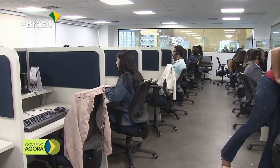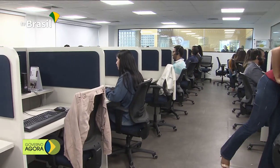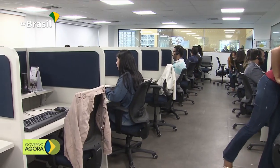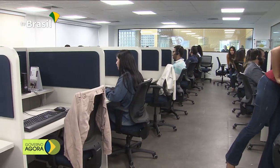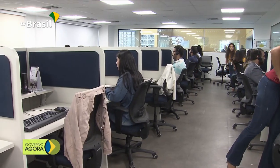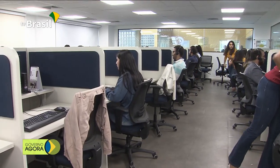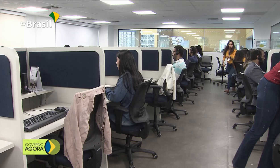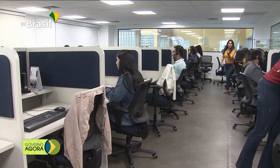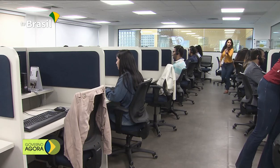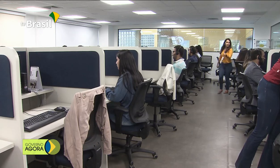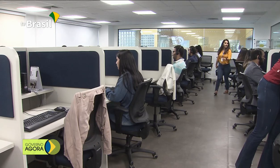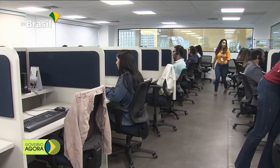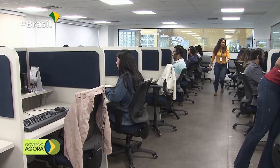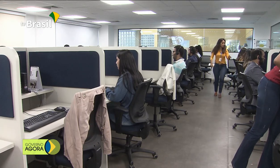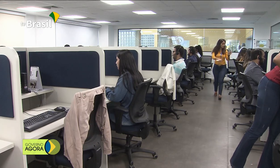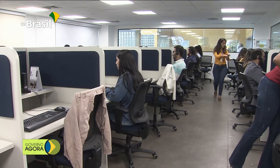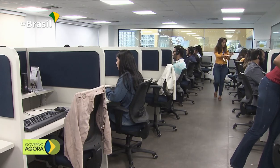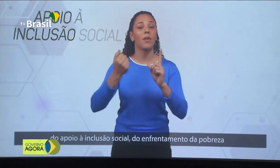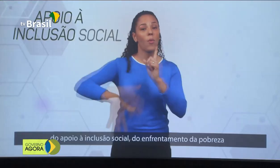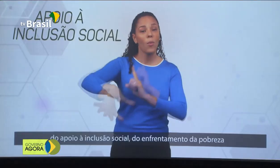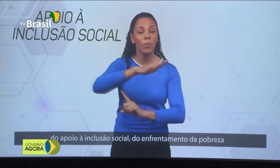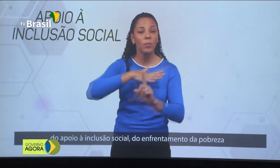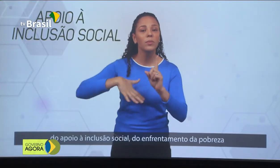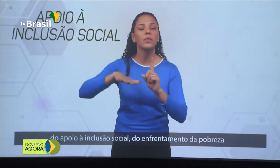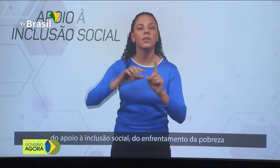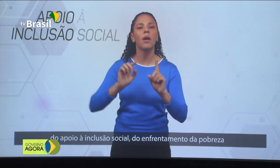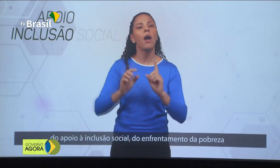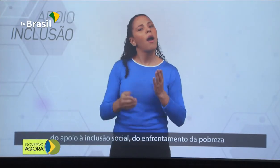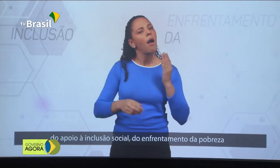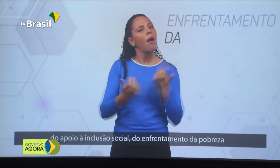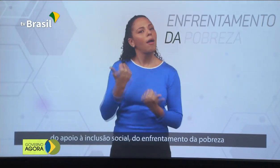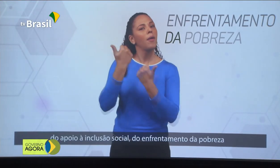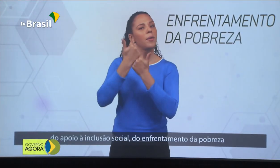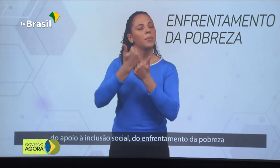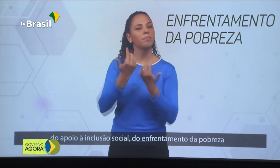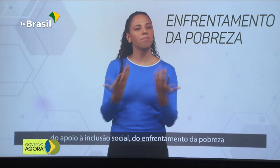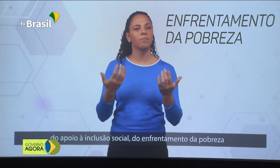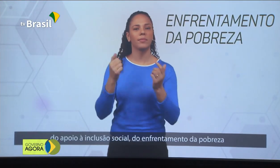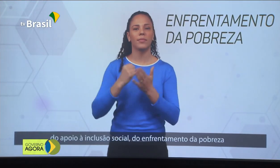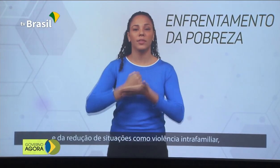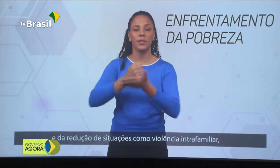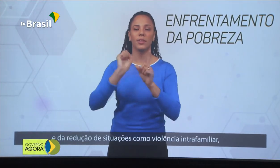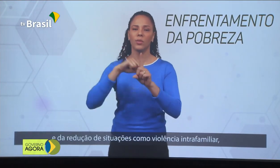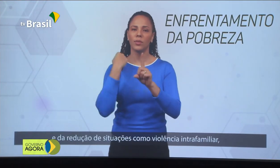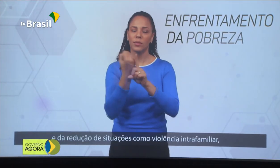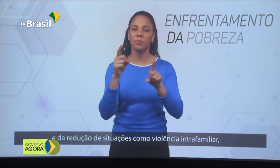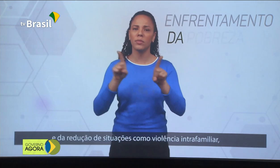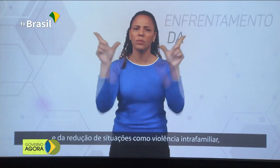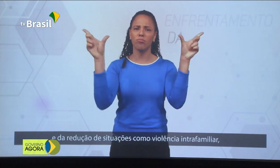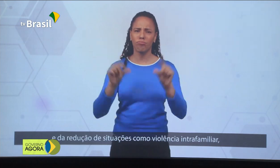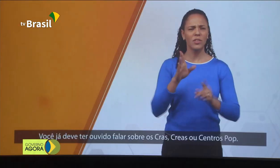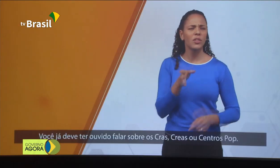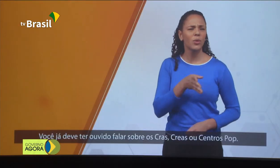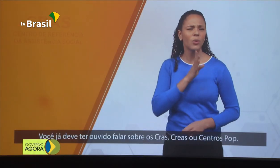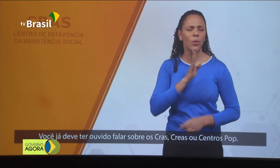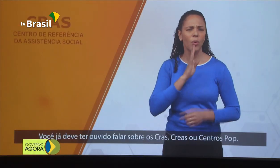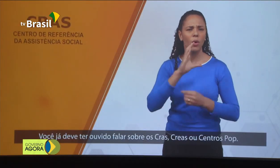serviços oferecidos pelo governo federal foram produzidos 16 vídeos com informações específicas sobre os